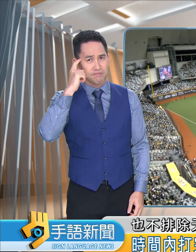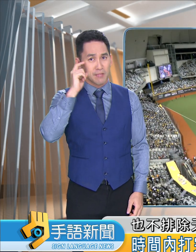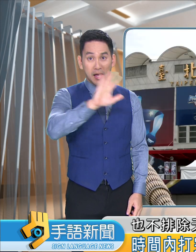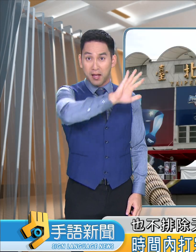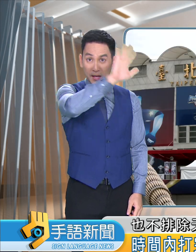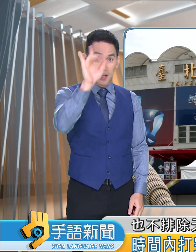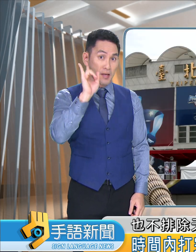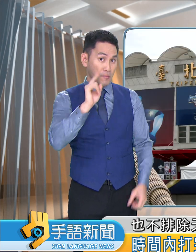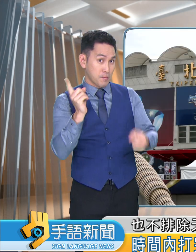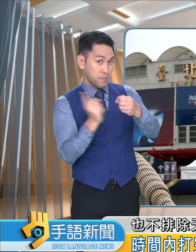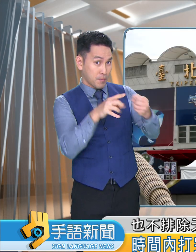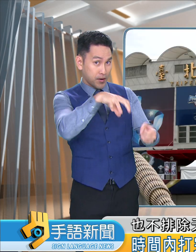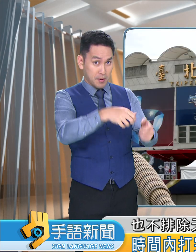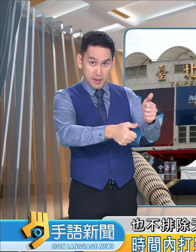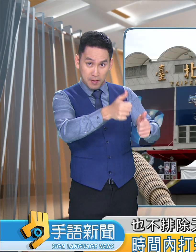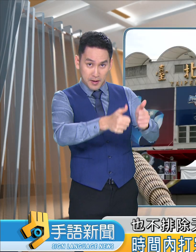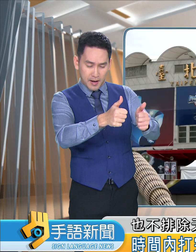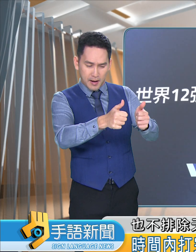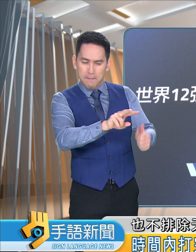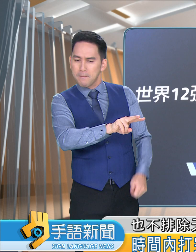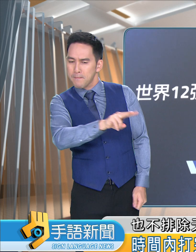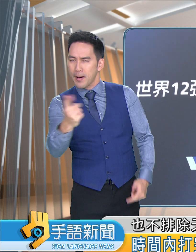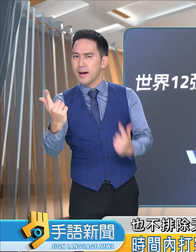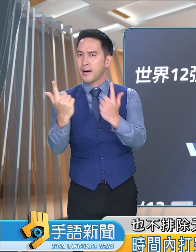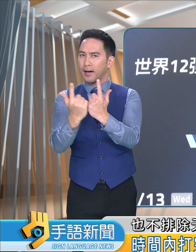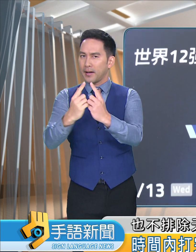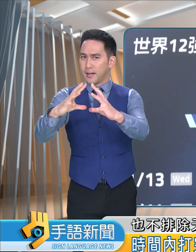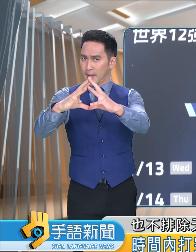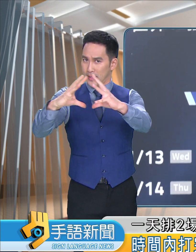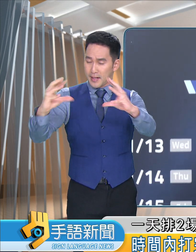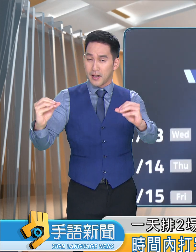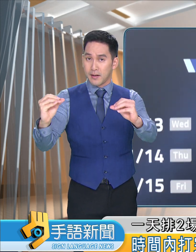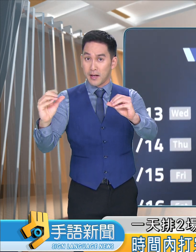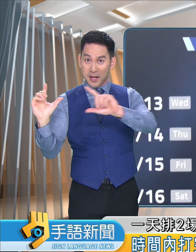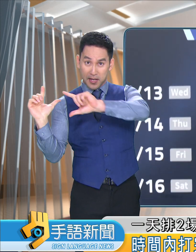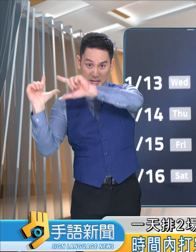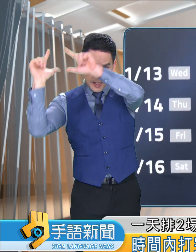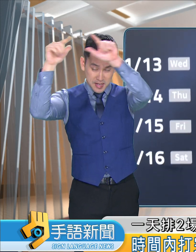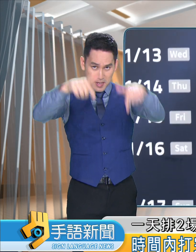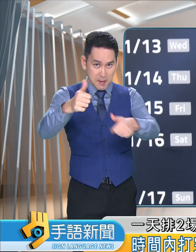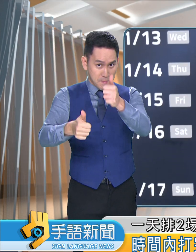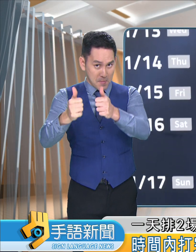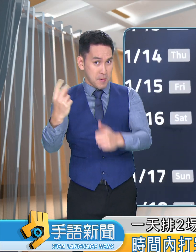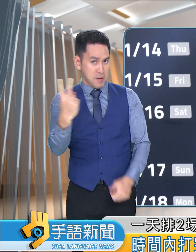球场的比赛移师大巨蛋，一天排两场比赛。